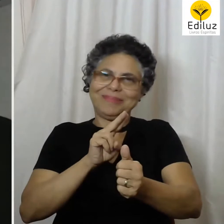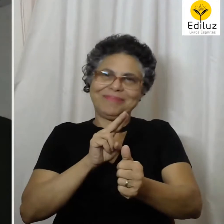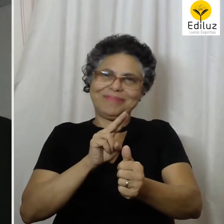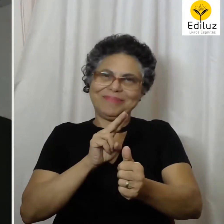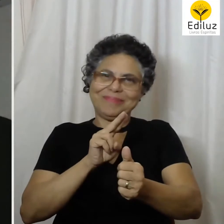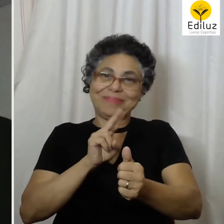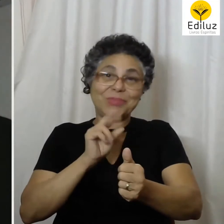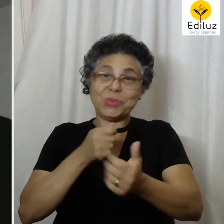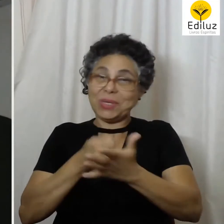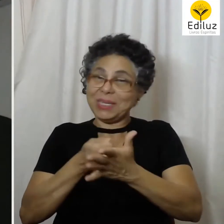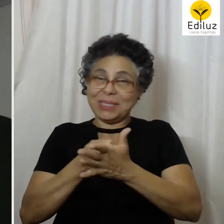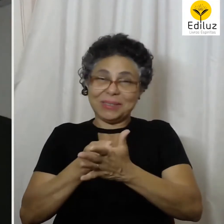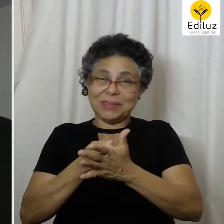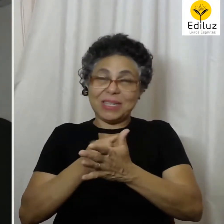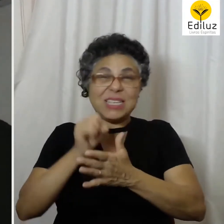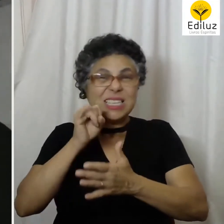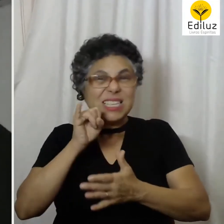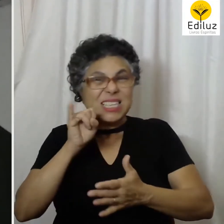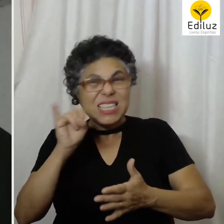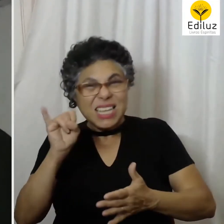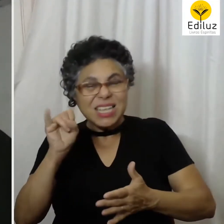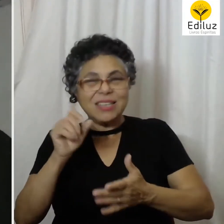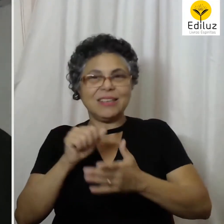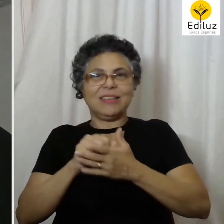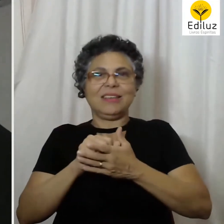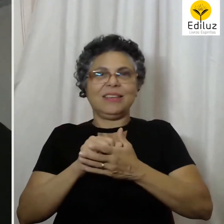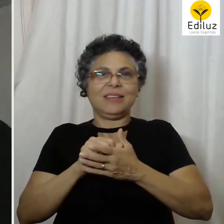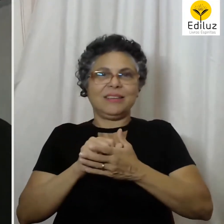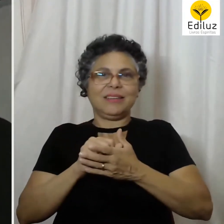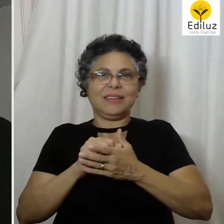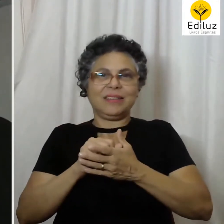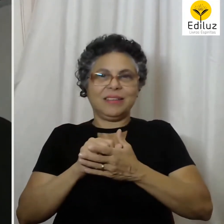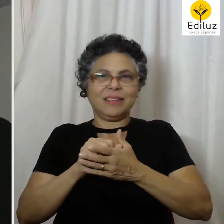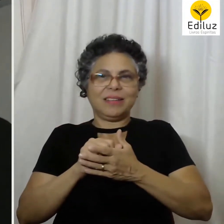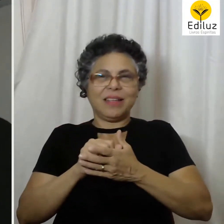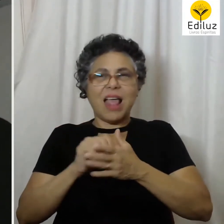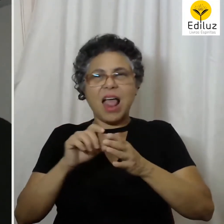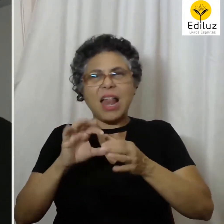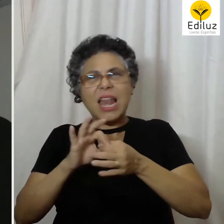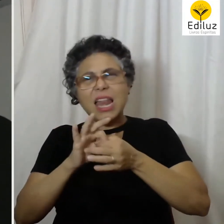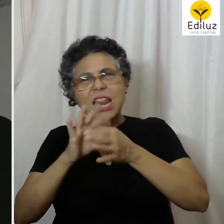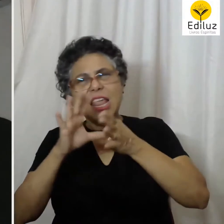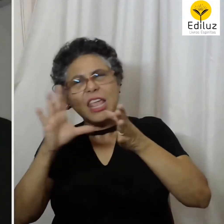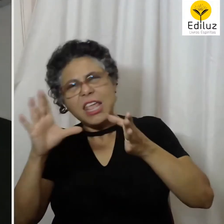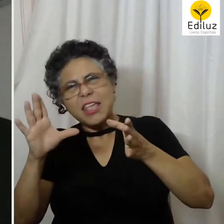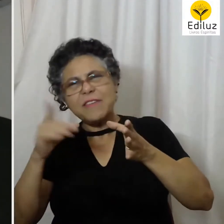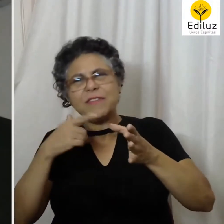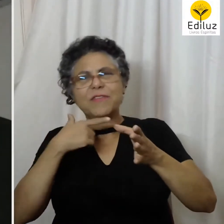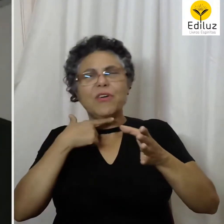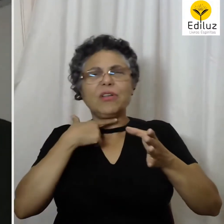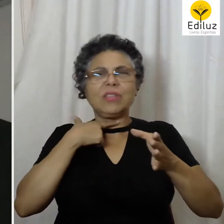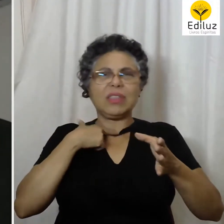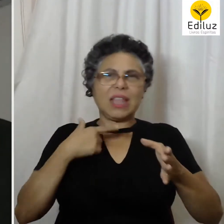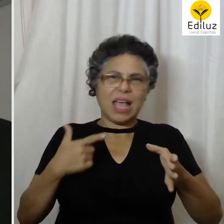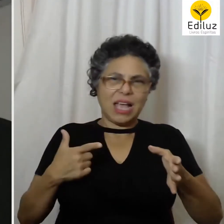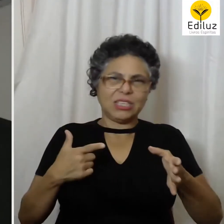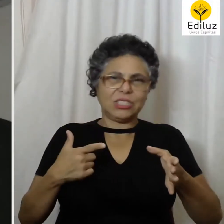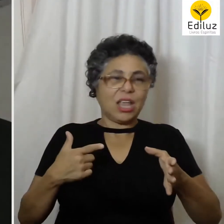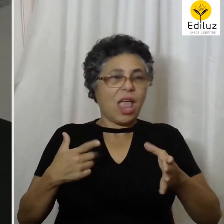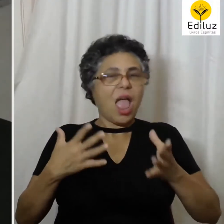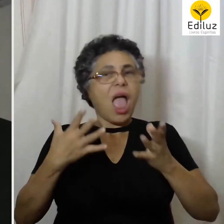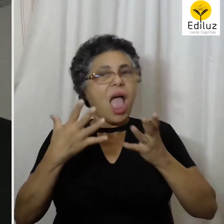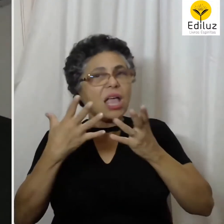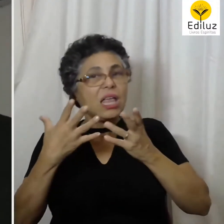Jamais exigir. Se porventura, por livre e espontânea vontade, eles se convencerem por